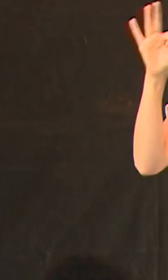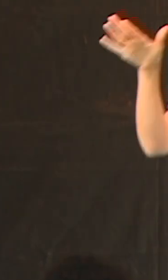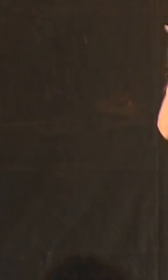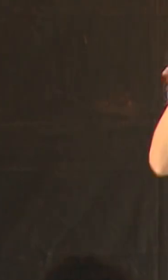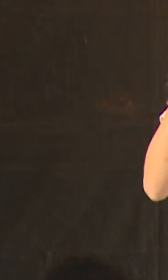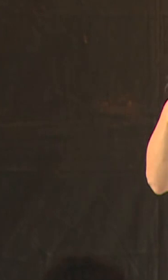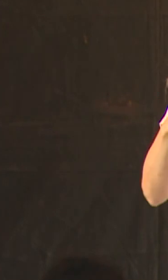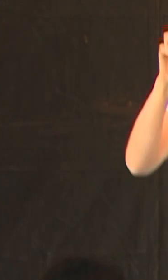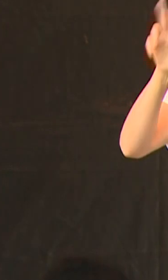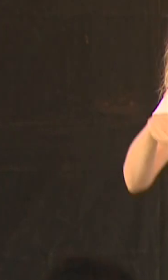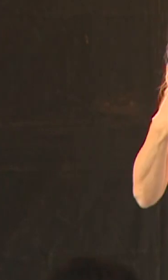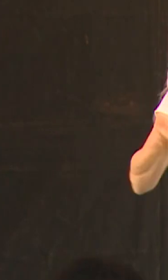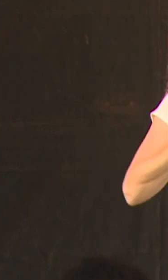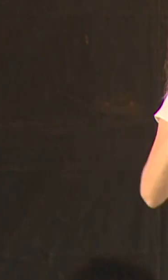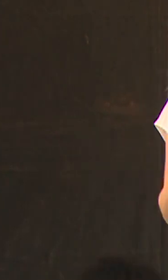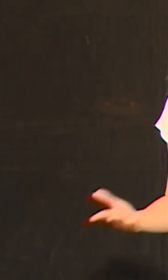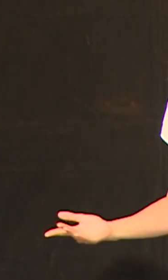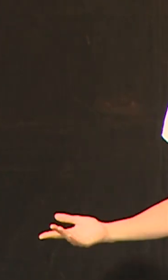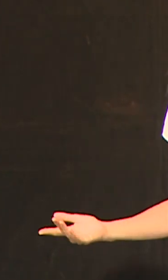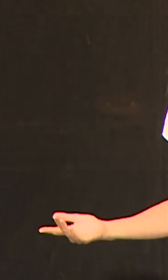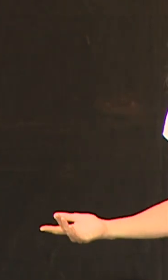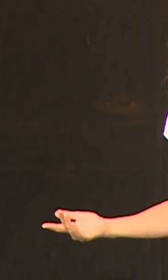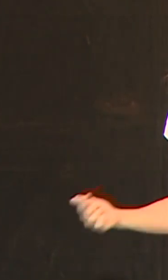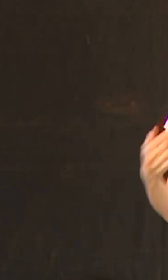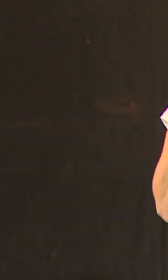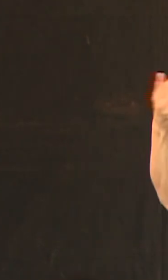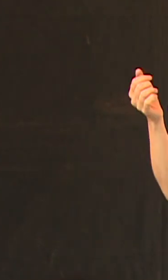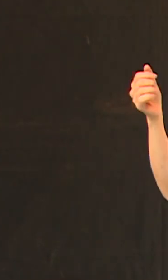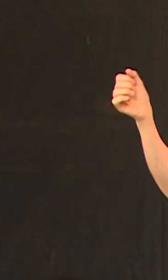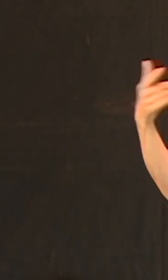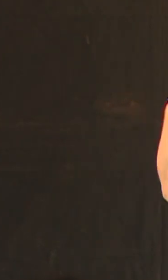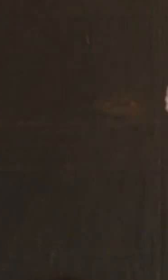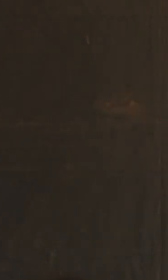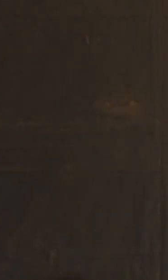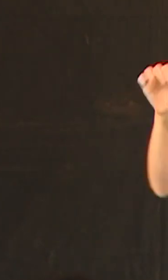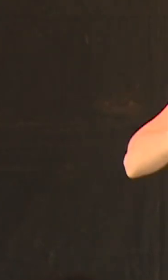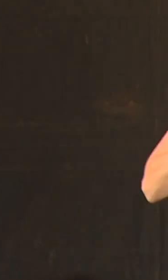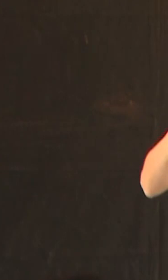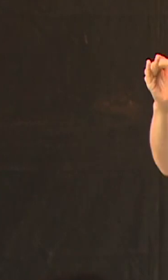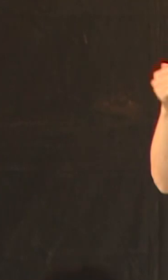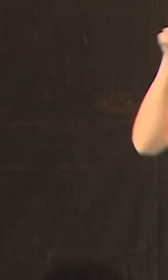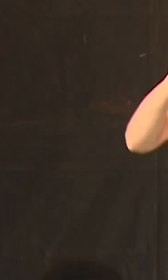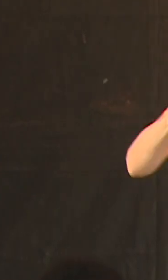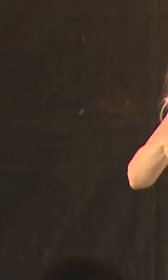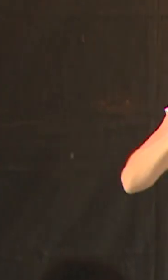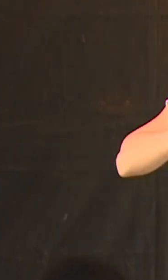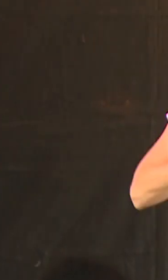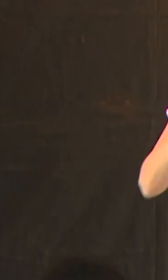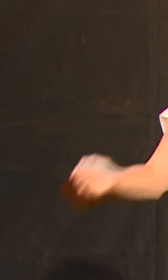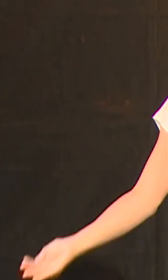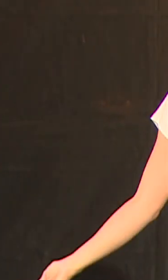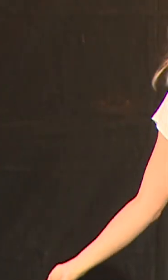ziekenhuis. En nog moet ik ze vertellen. Dat ze kunnen niet oprotten naar hun eigen land. Want dit is hun land.